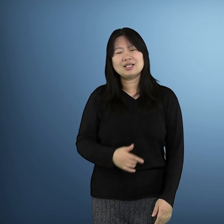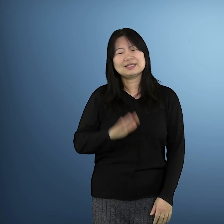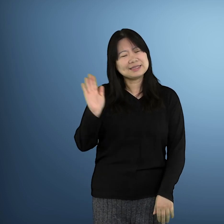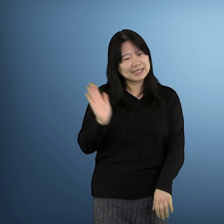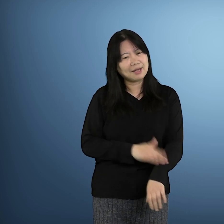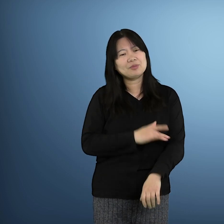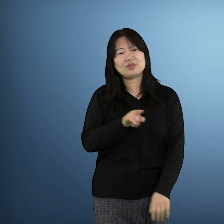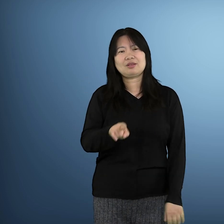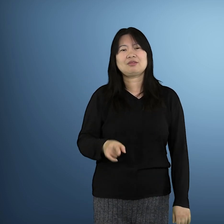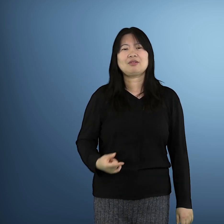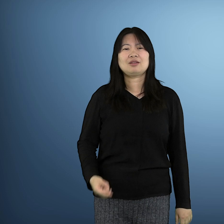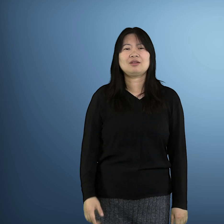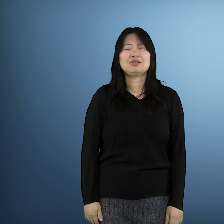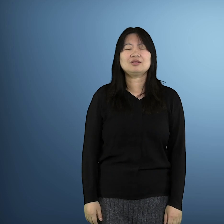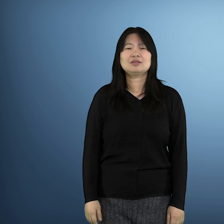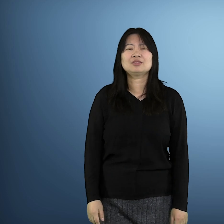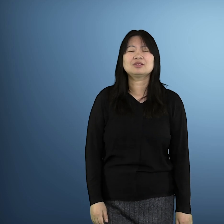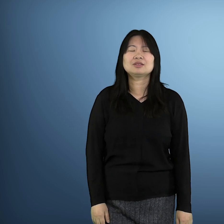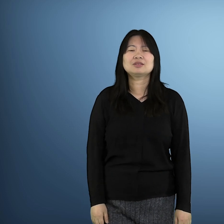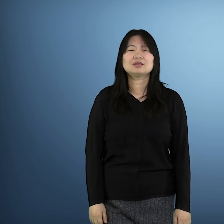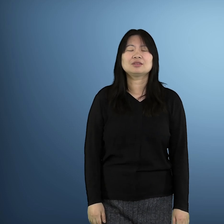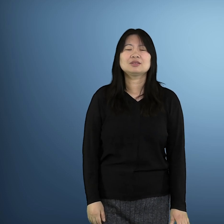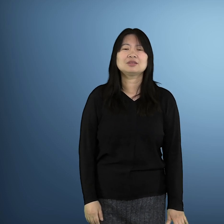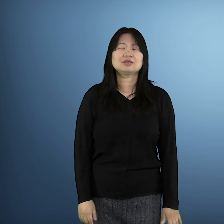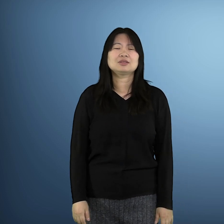잘못된 생각입니다.